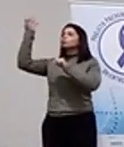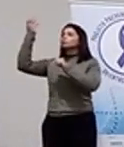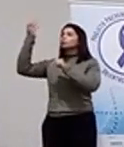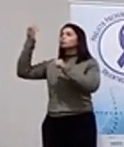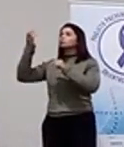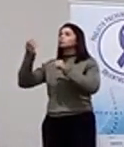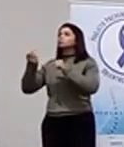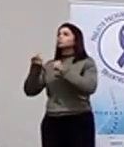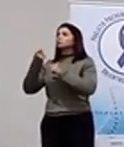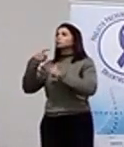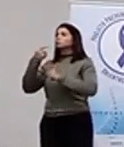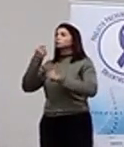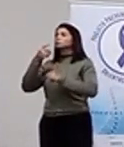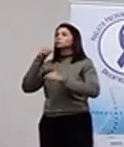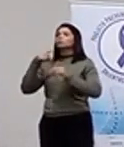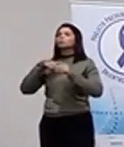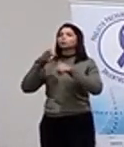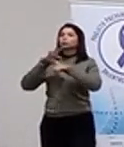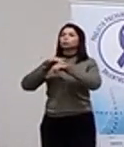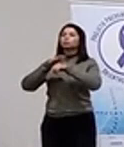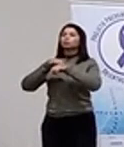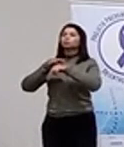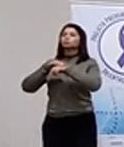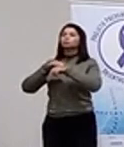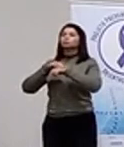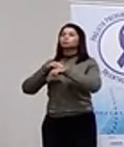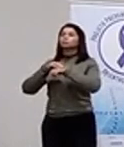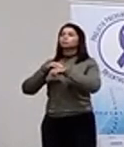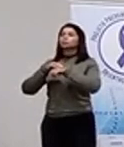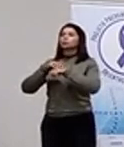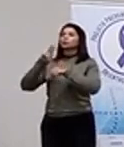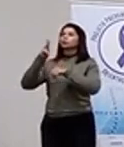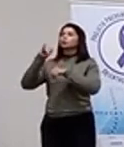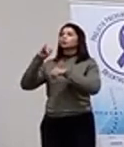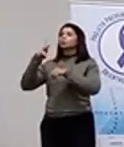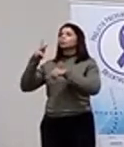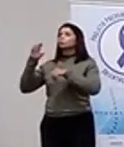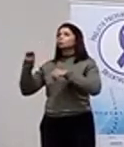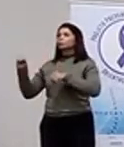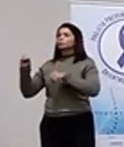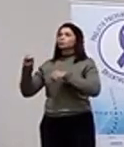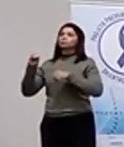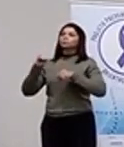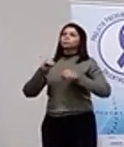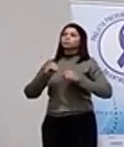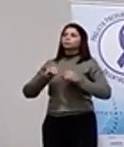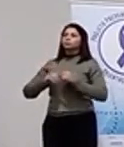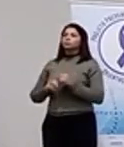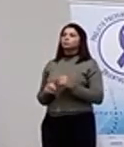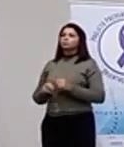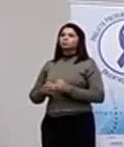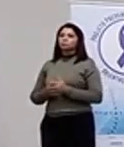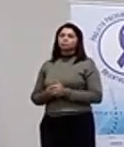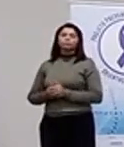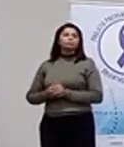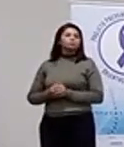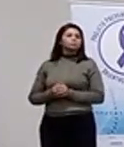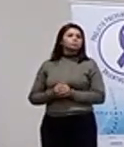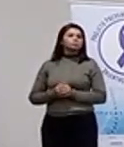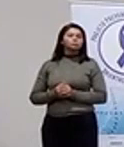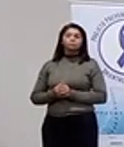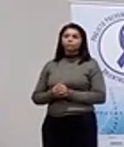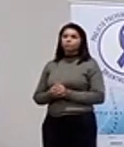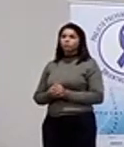vídeo aqui sobre uma doença chamada hipofosfatasia. Mas eu consigo clicar aqui e passar para vocês.